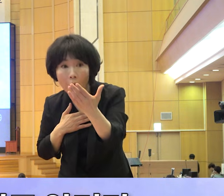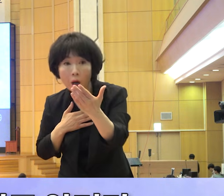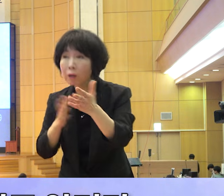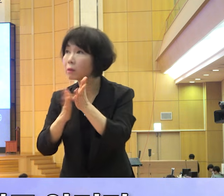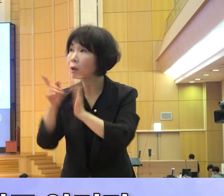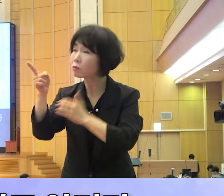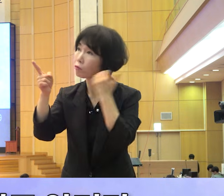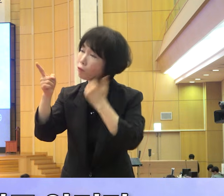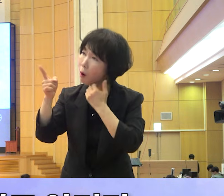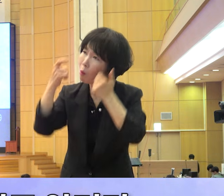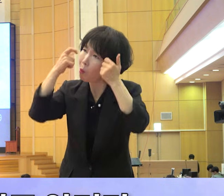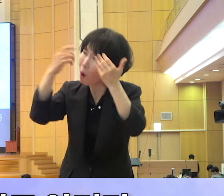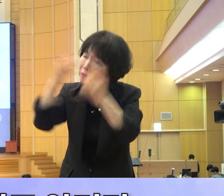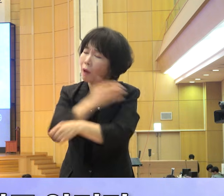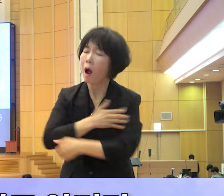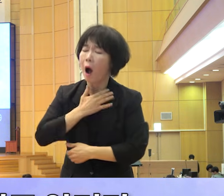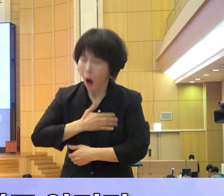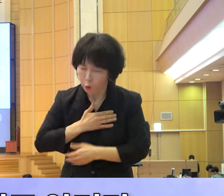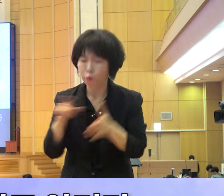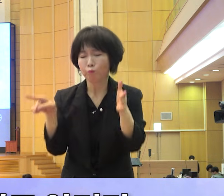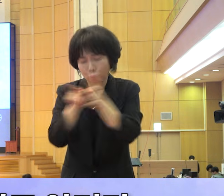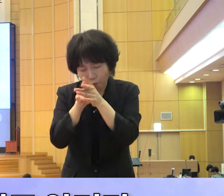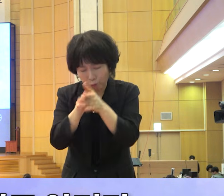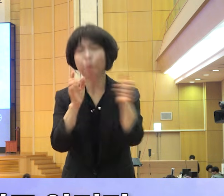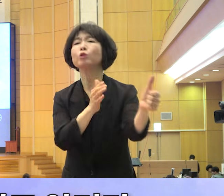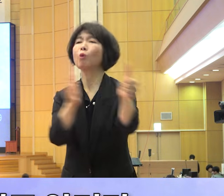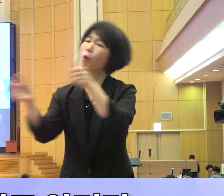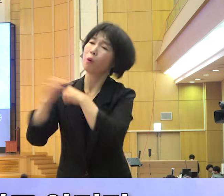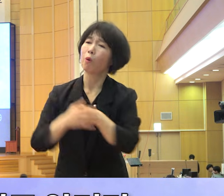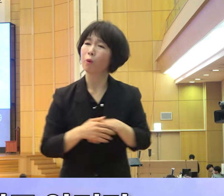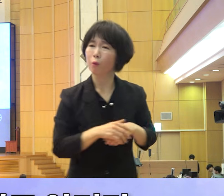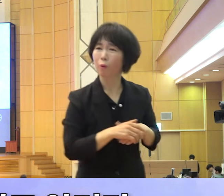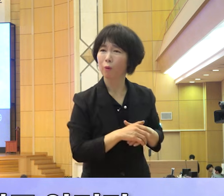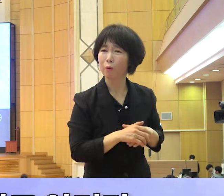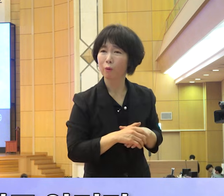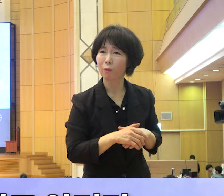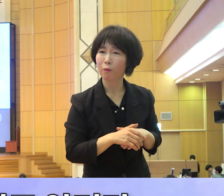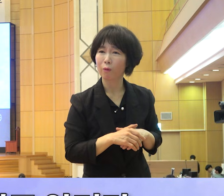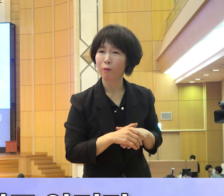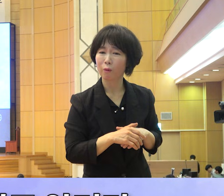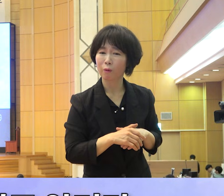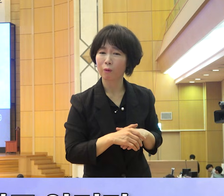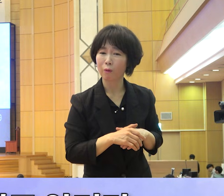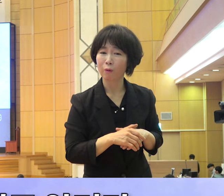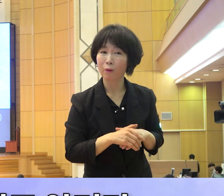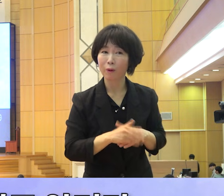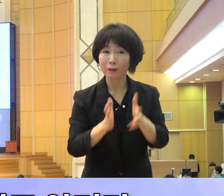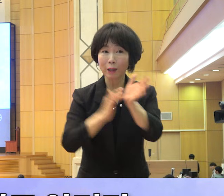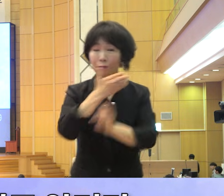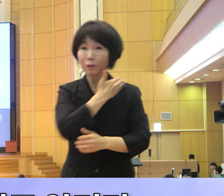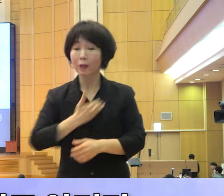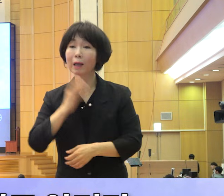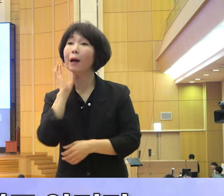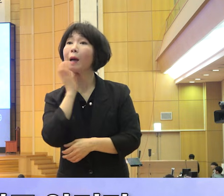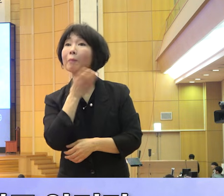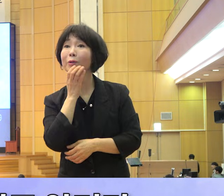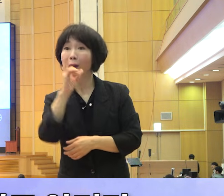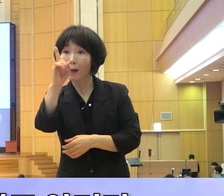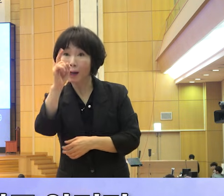믿으라는 거예요. 알고 믿으라는 거예요. 그래서 너희는 나를 누구라 하느냐 그랬더니 시몬 베드로가 대답하여 이르되 주는 그리스도시요 살아계시는